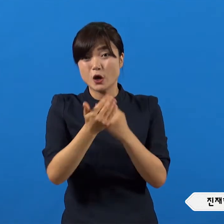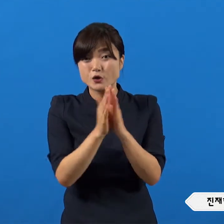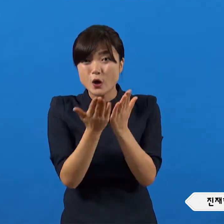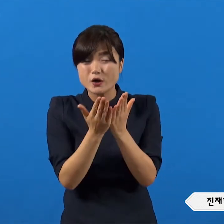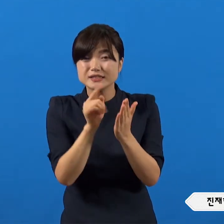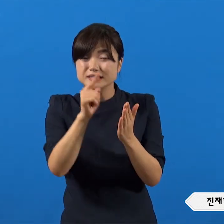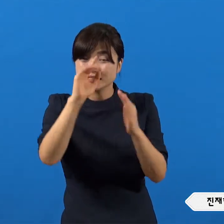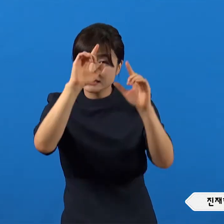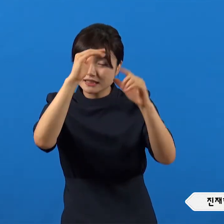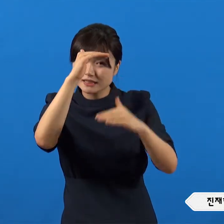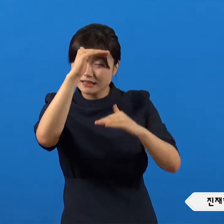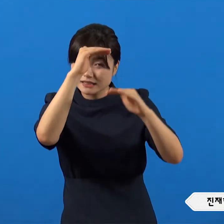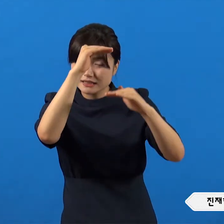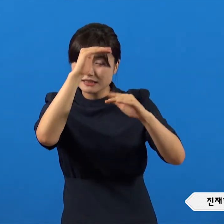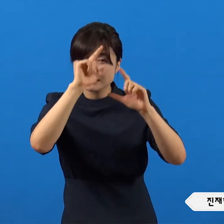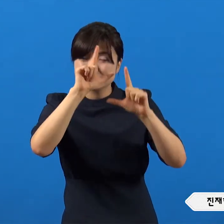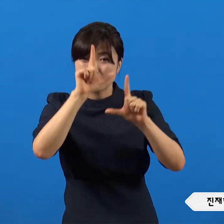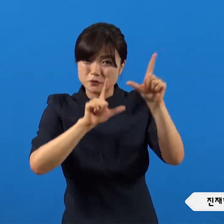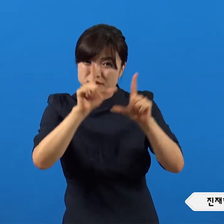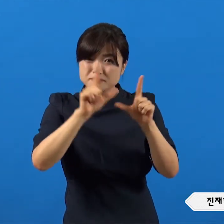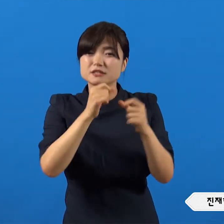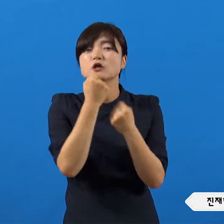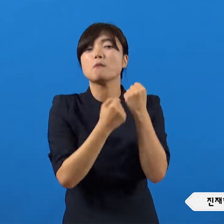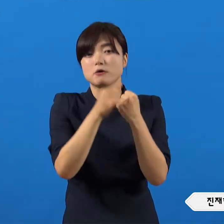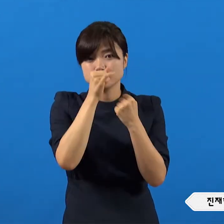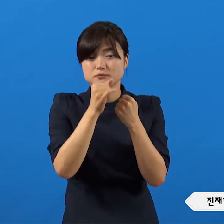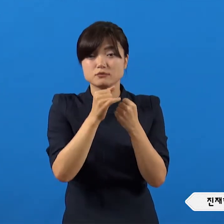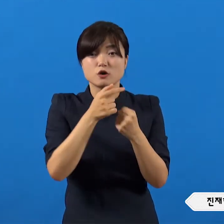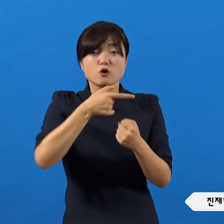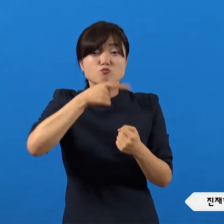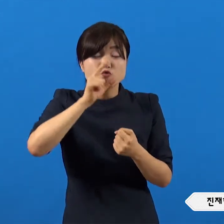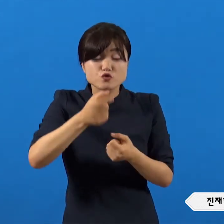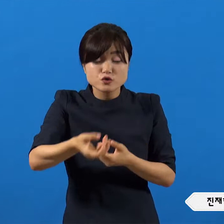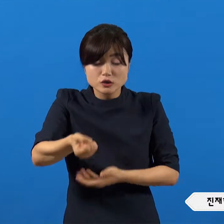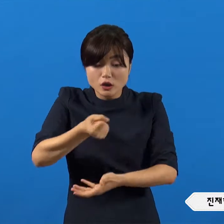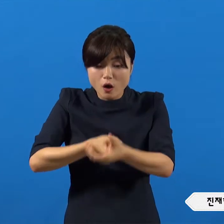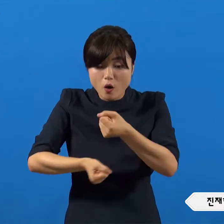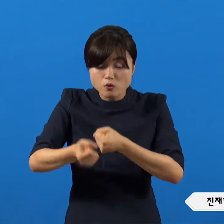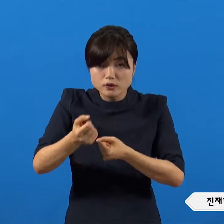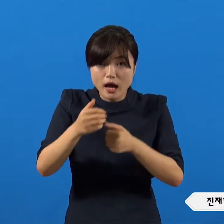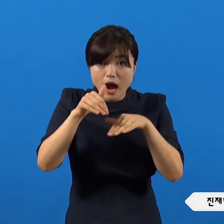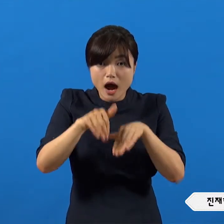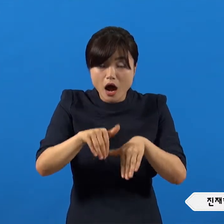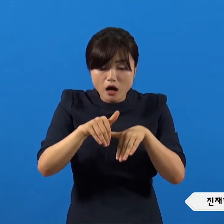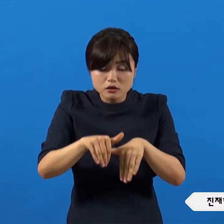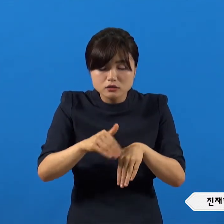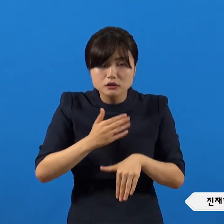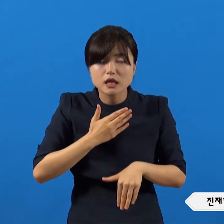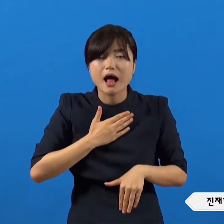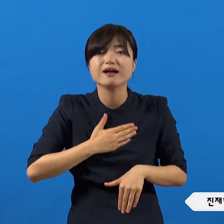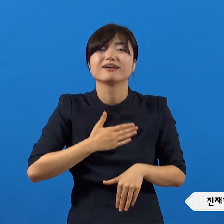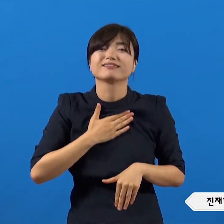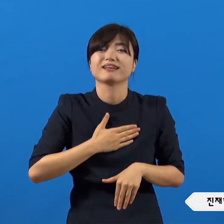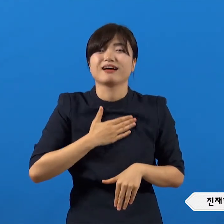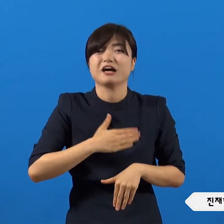장면을 이렇게 설명합니다. 물떠온 하인들은